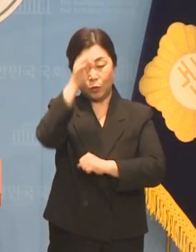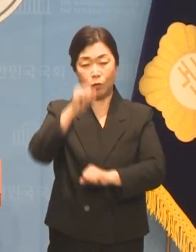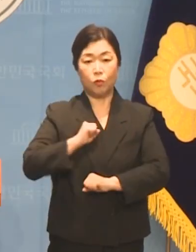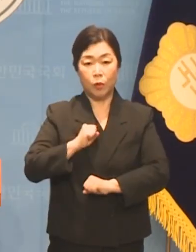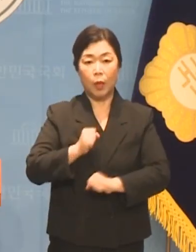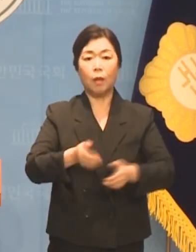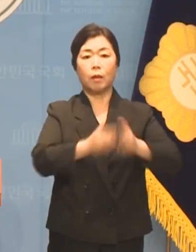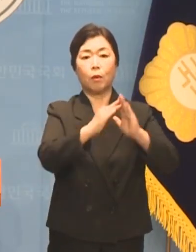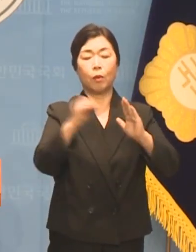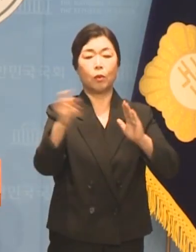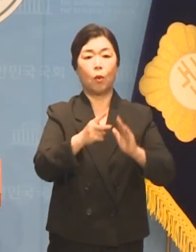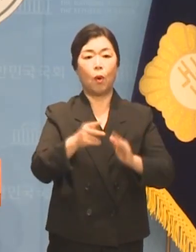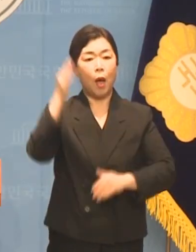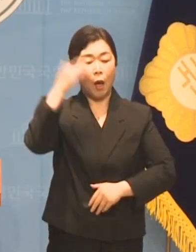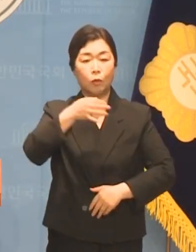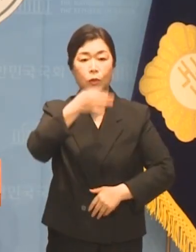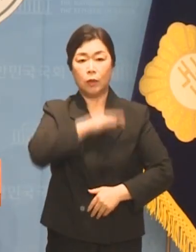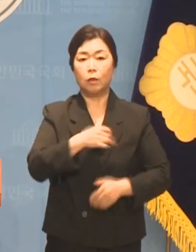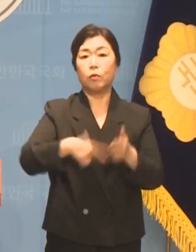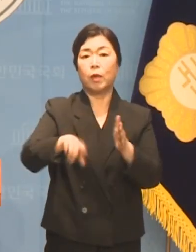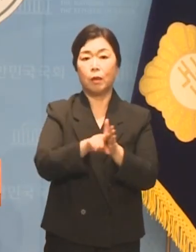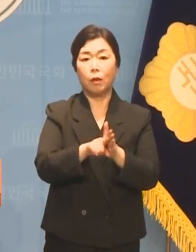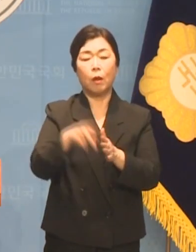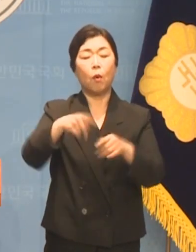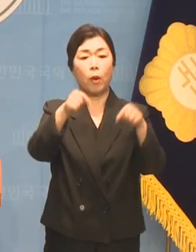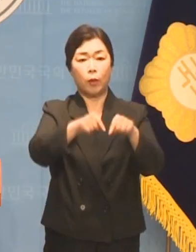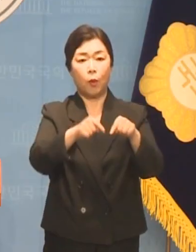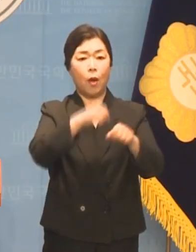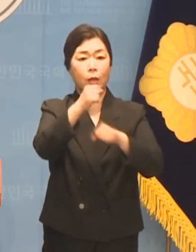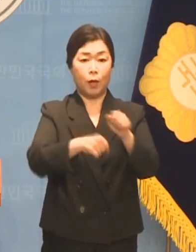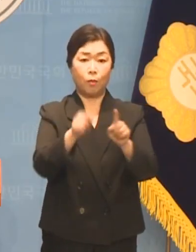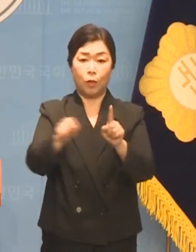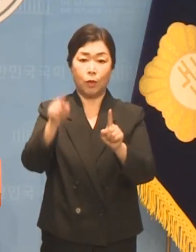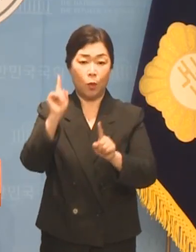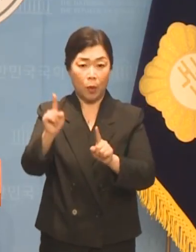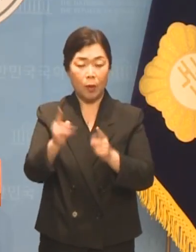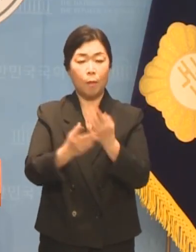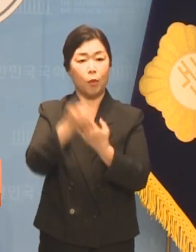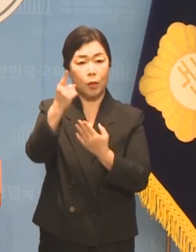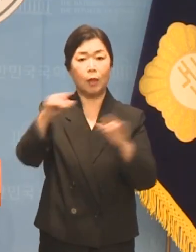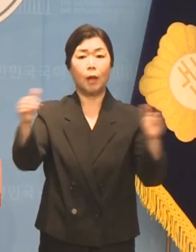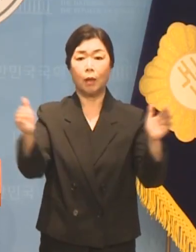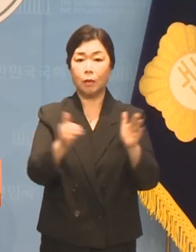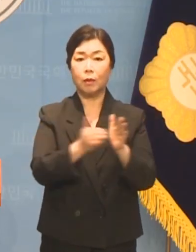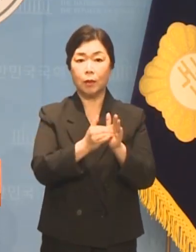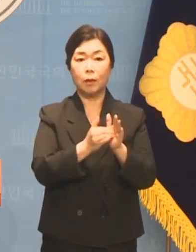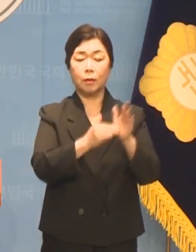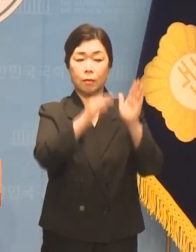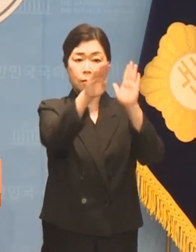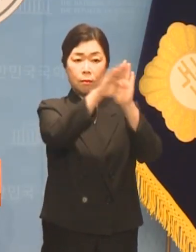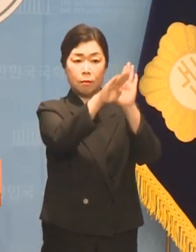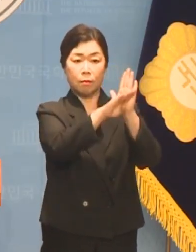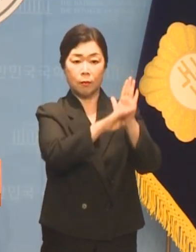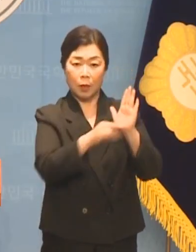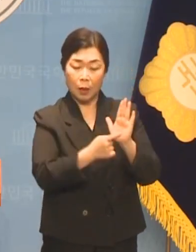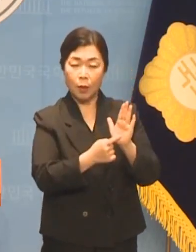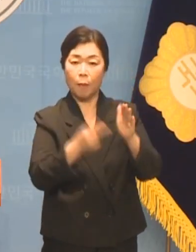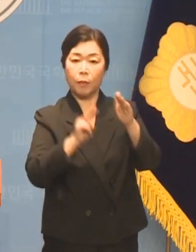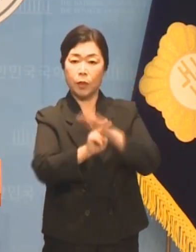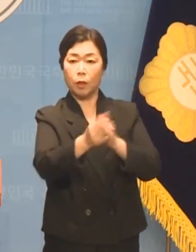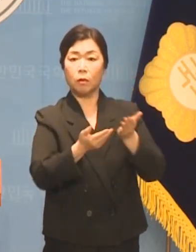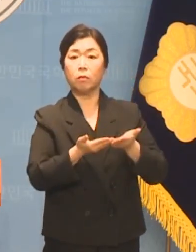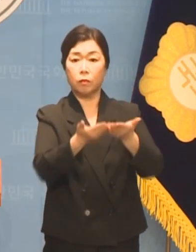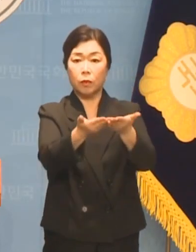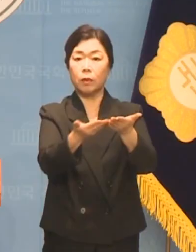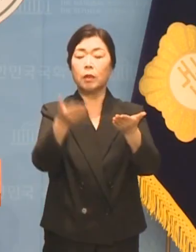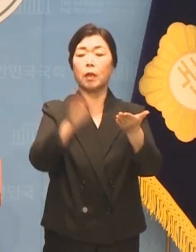최우선의 K-외교, 그리고 자유 플러스 원 코리아 모델에 이르기까지 이 담대한 비전들을